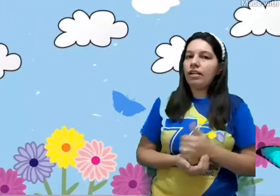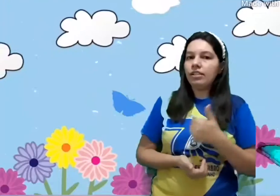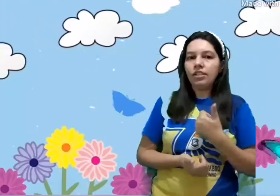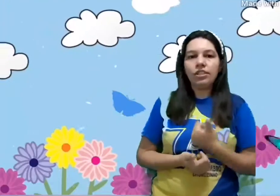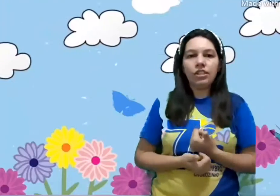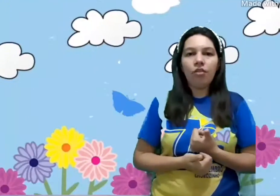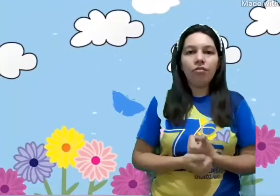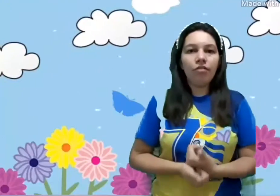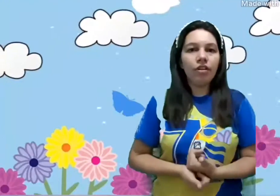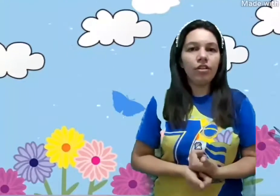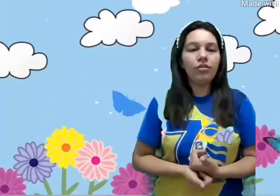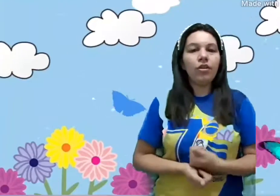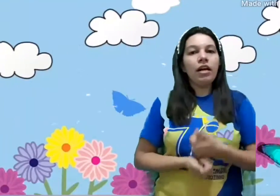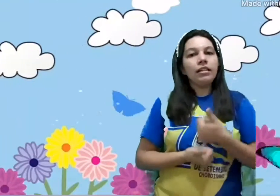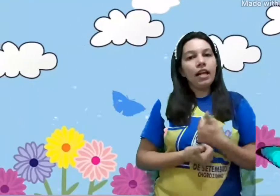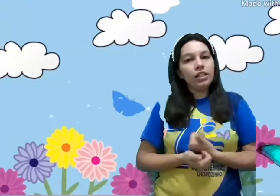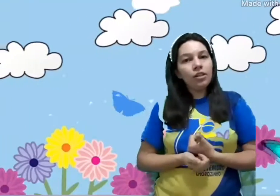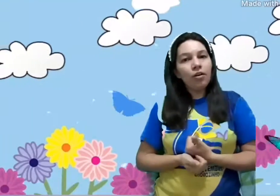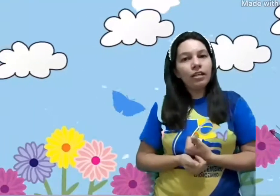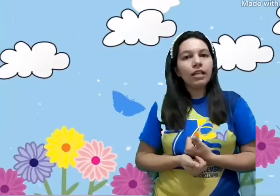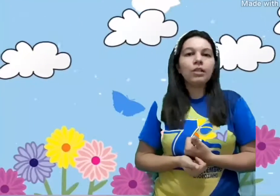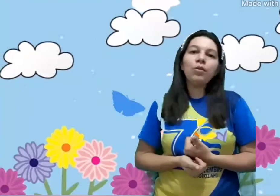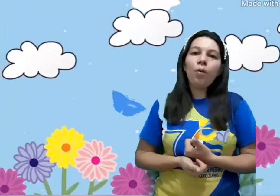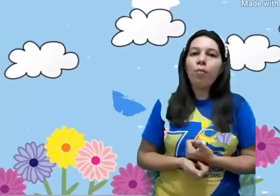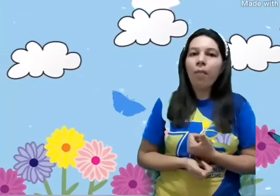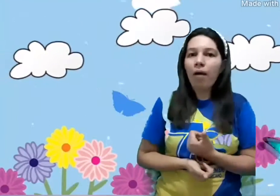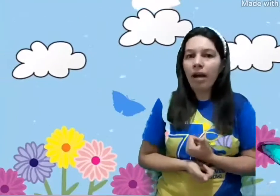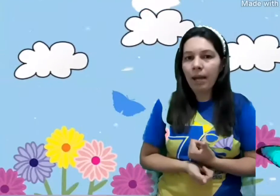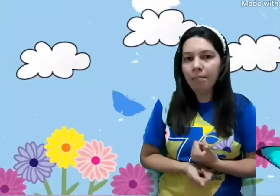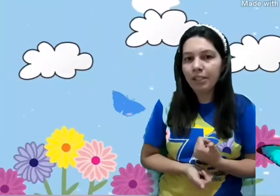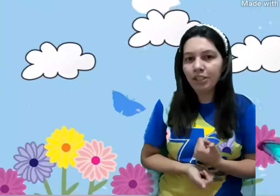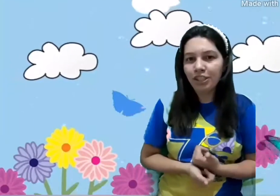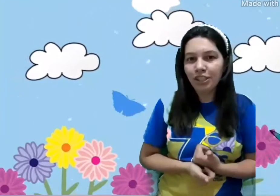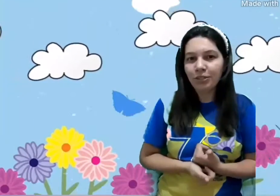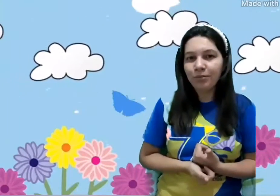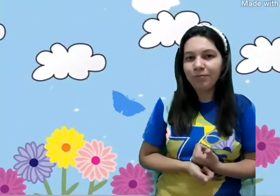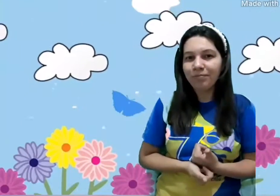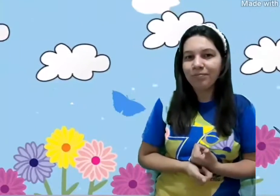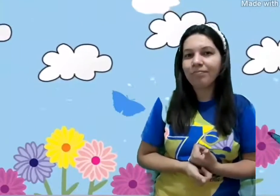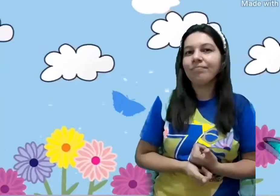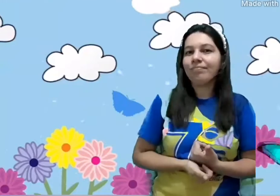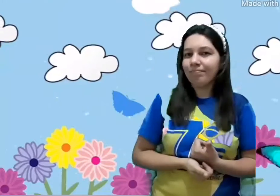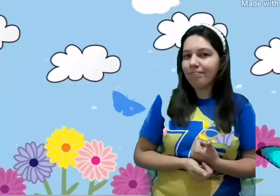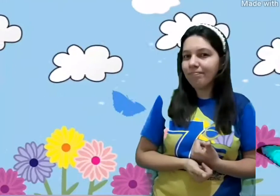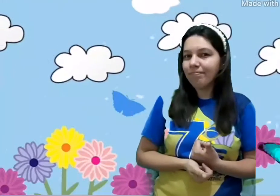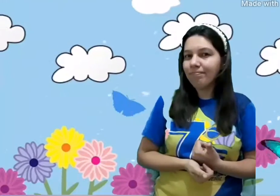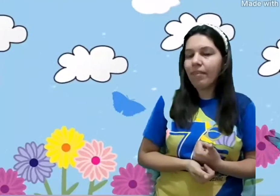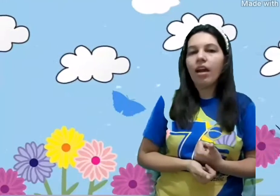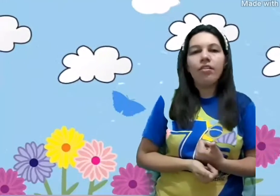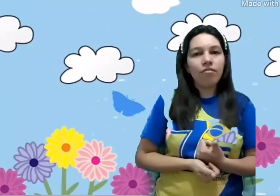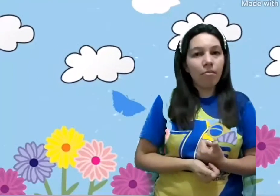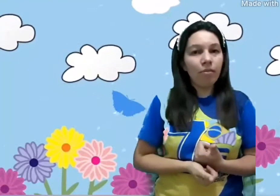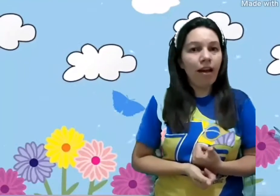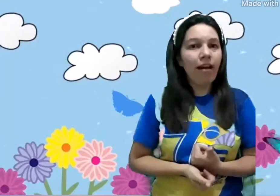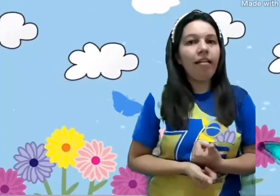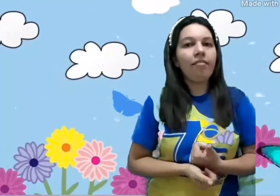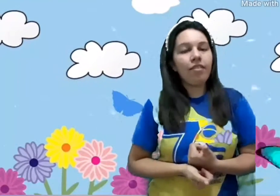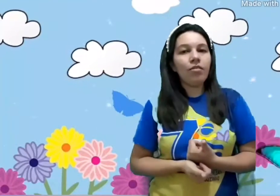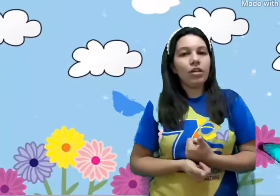assistir ao vídeo da historinha do lobo mal arrependido. Vamos lá ver com